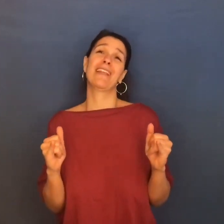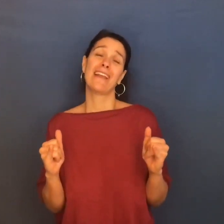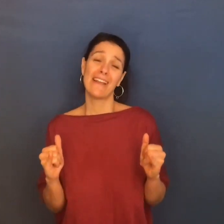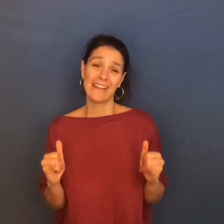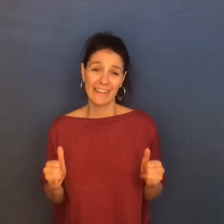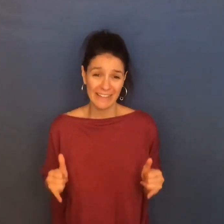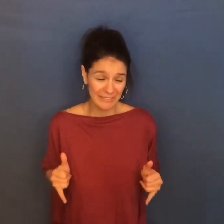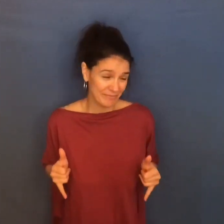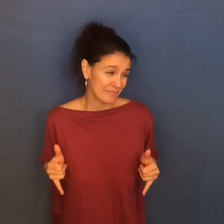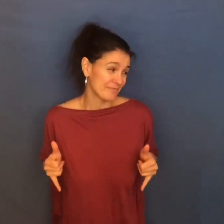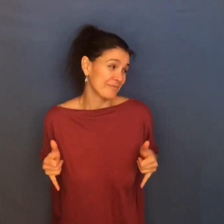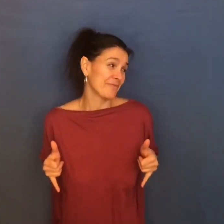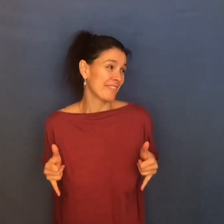et commença à se balancer.